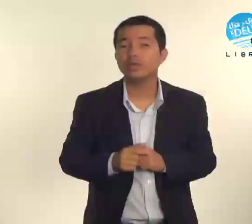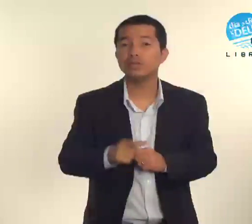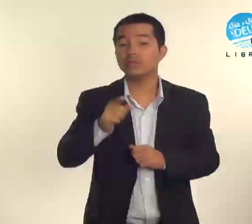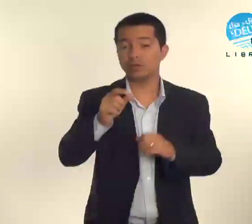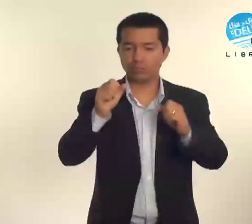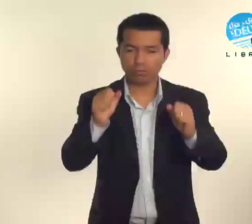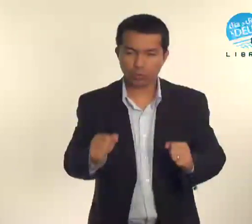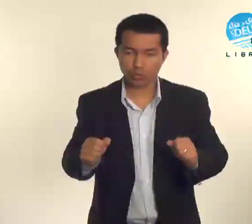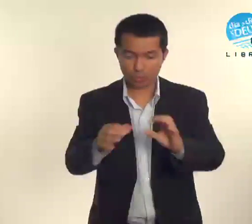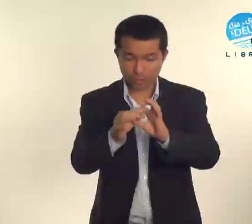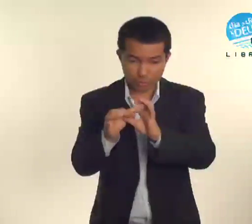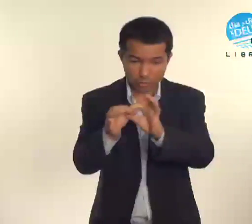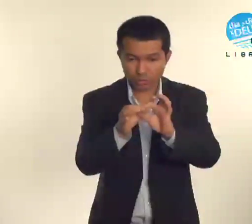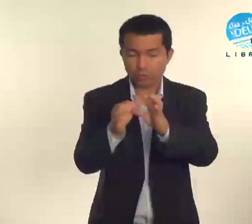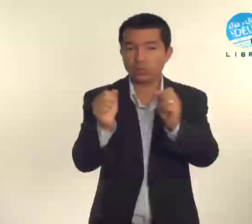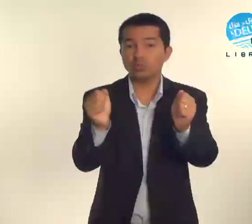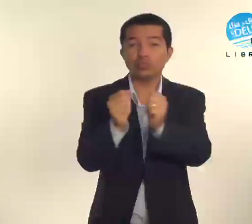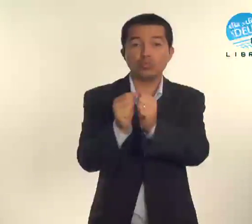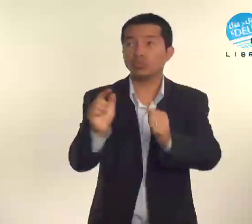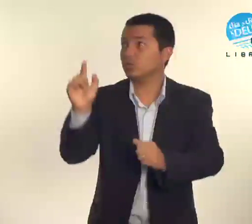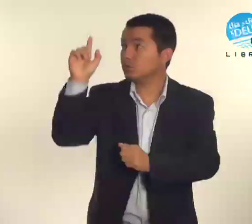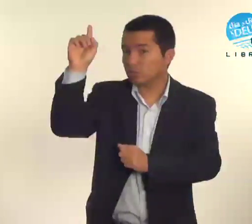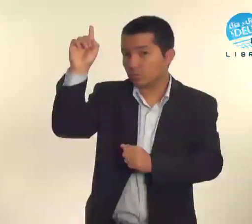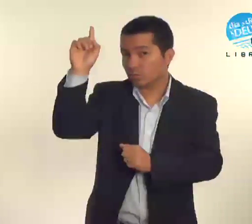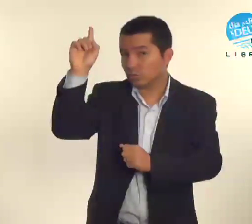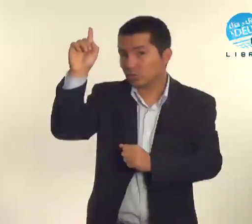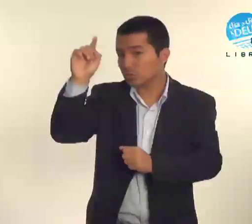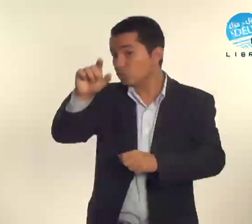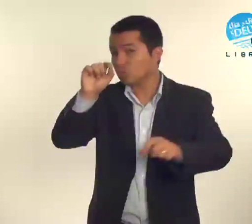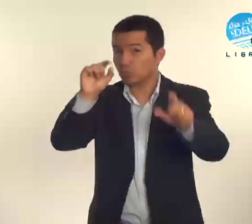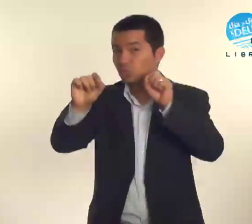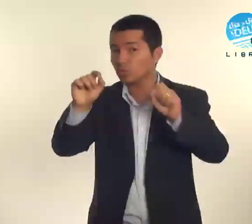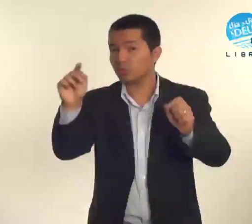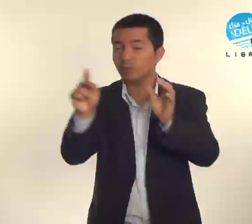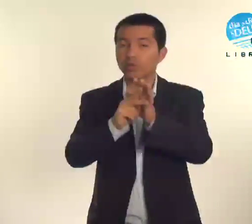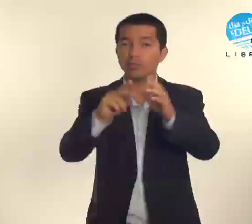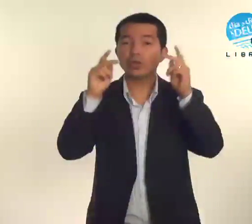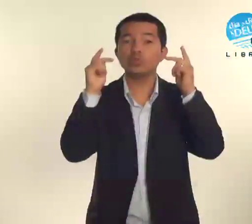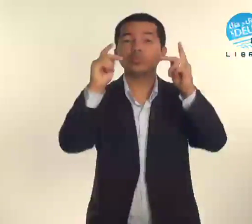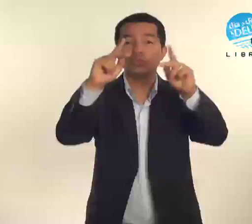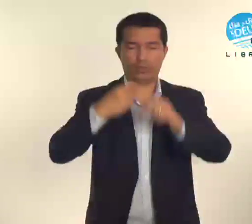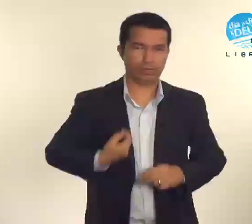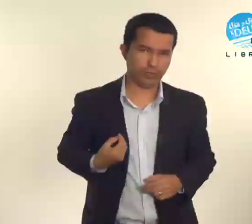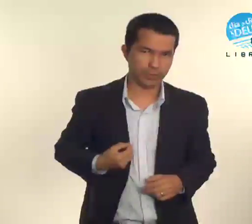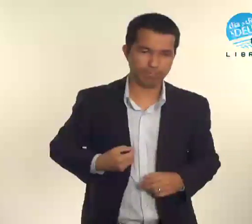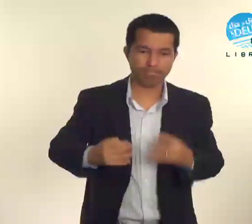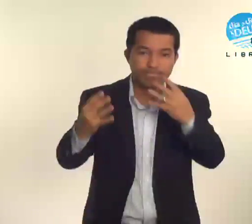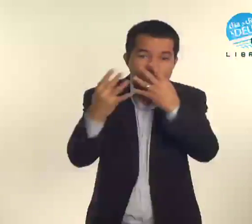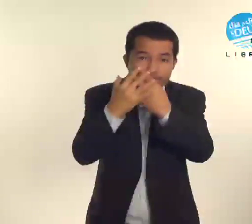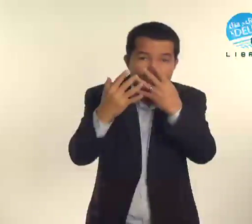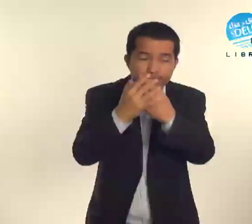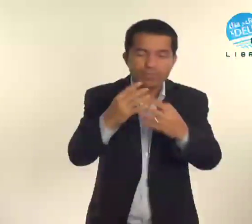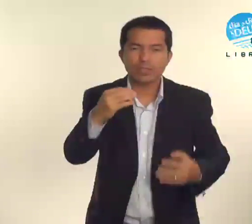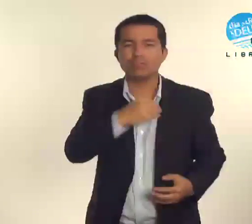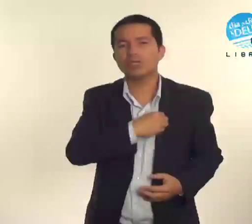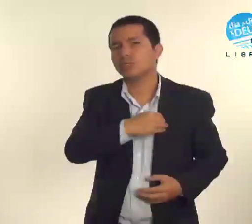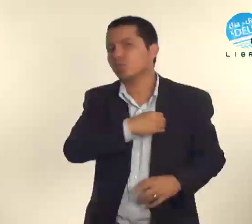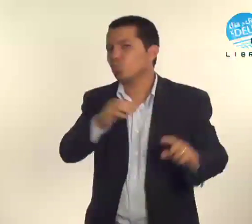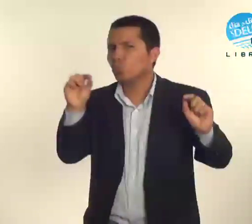ser parecido com Deus, de ter vontade de escolher a tua própria vida. E confissão é quando a